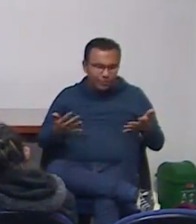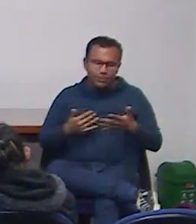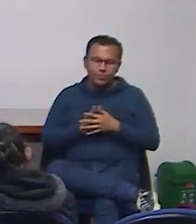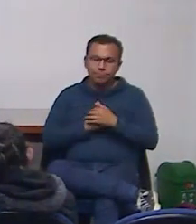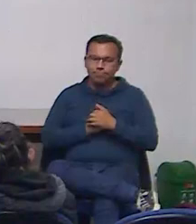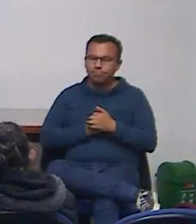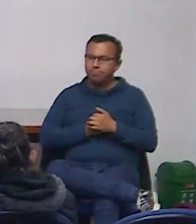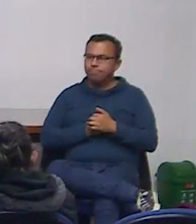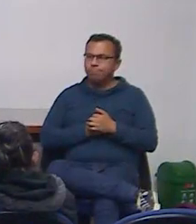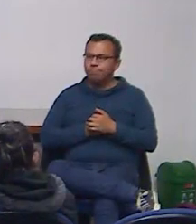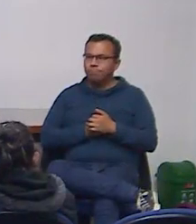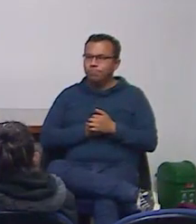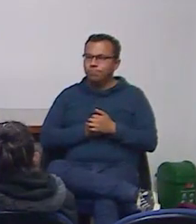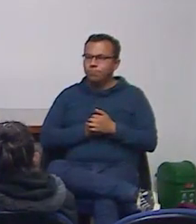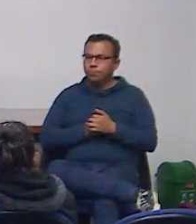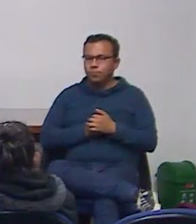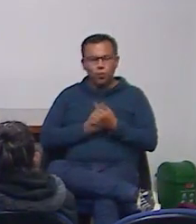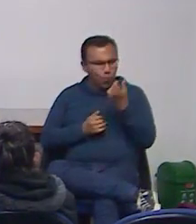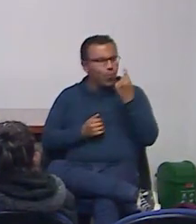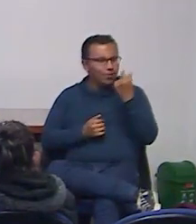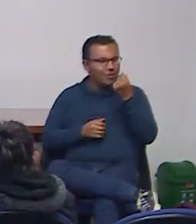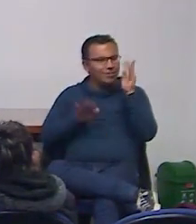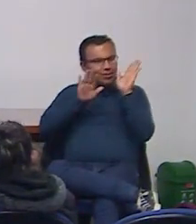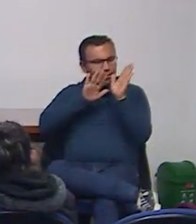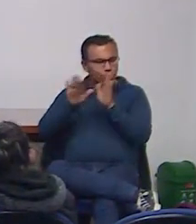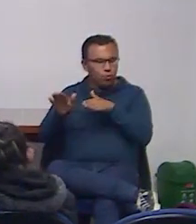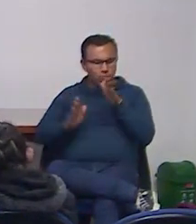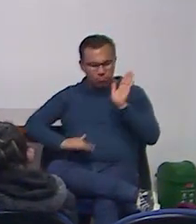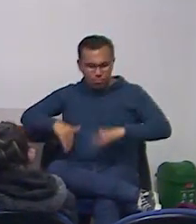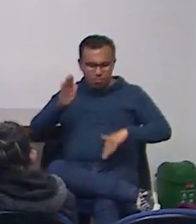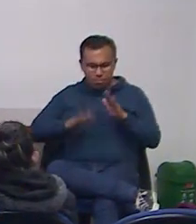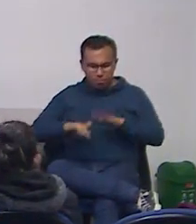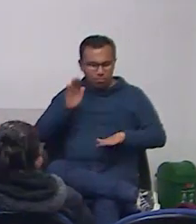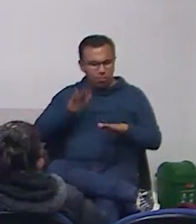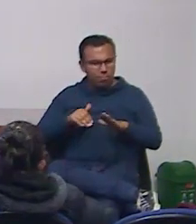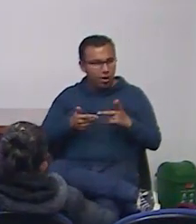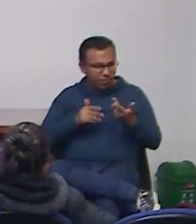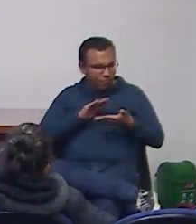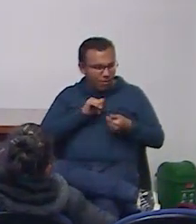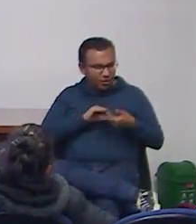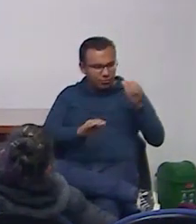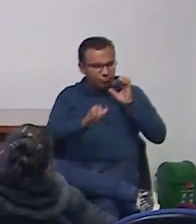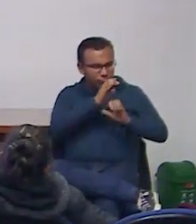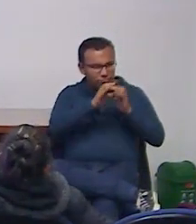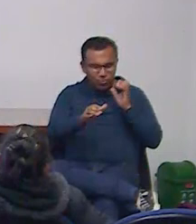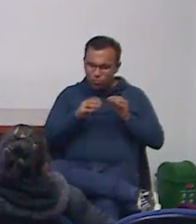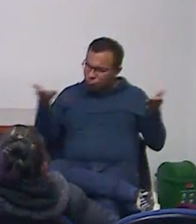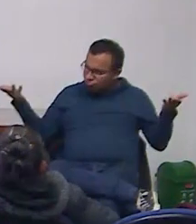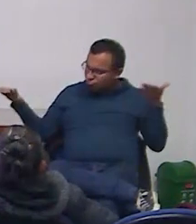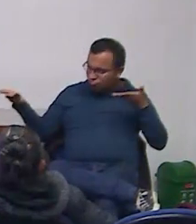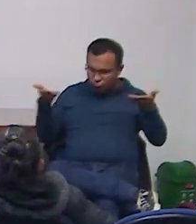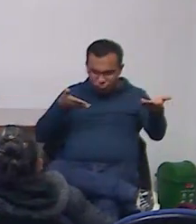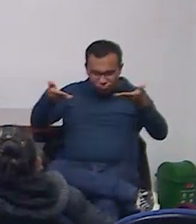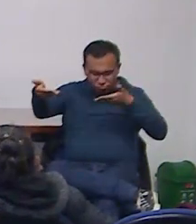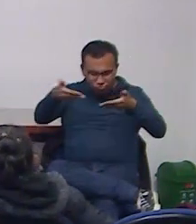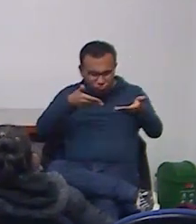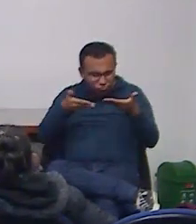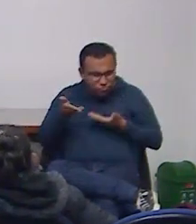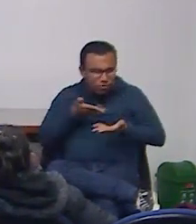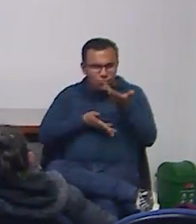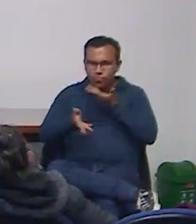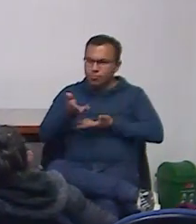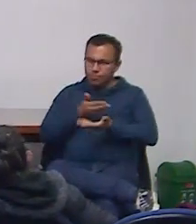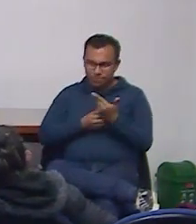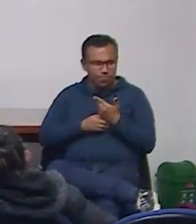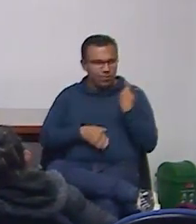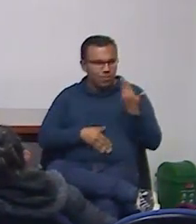e para Digamos como entender que el tambor nos facilita la comunicación el trabajo en equipo eh